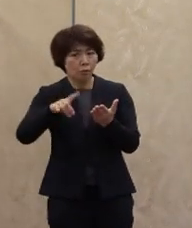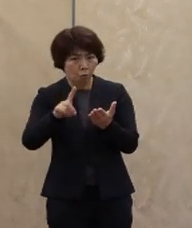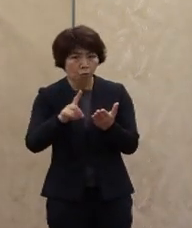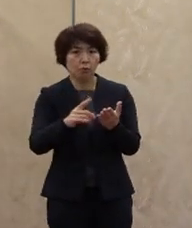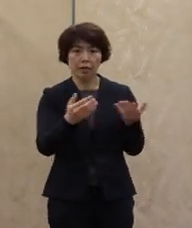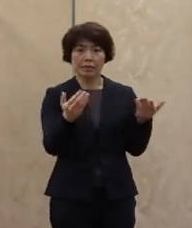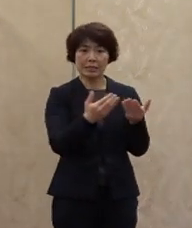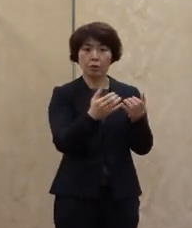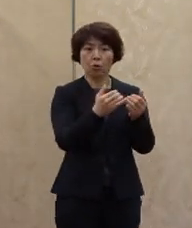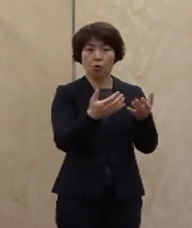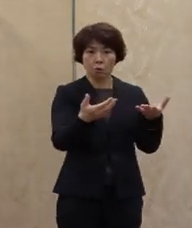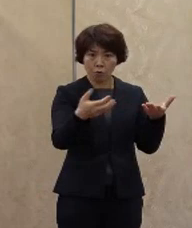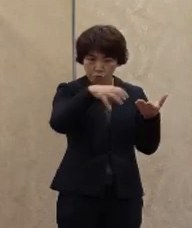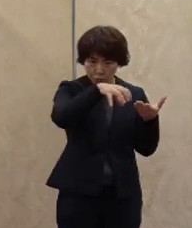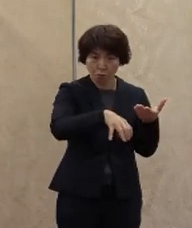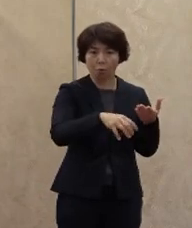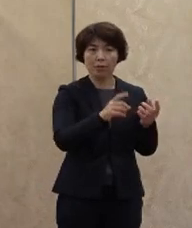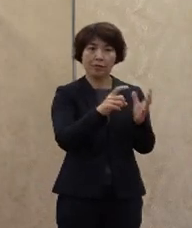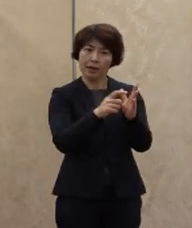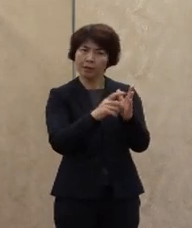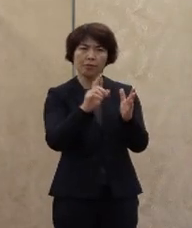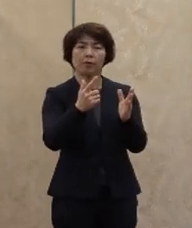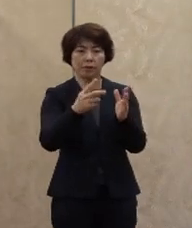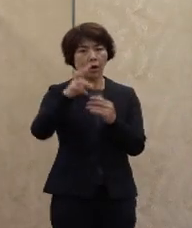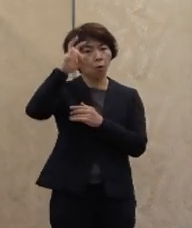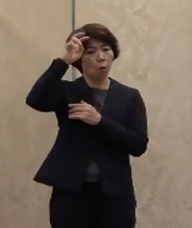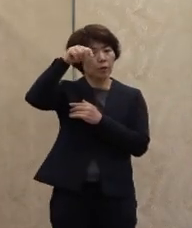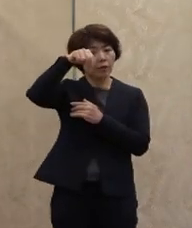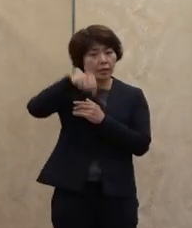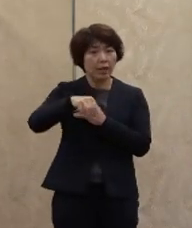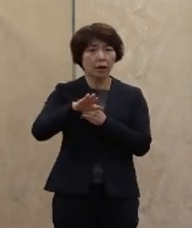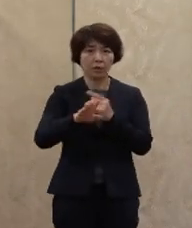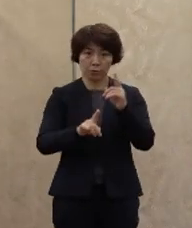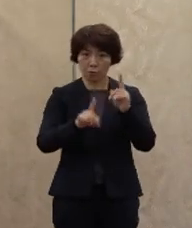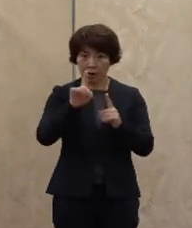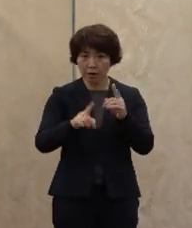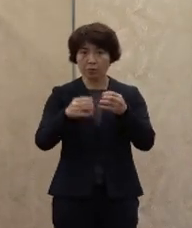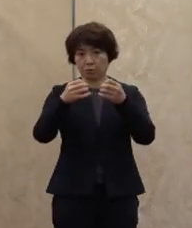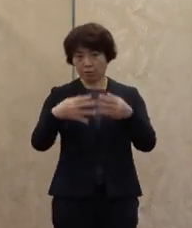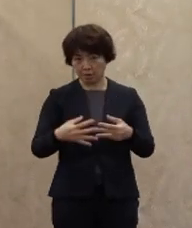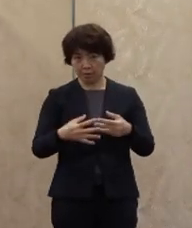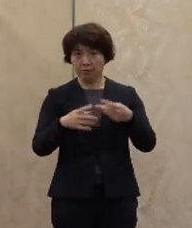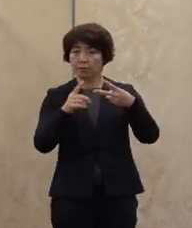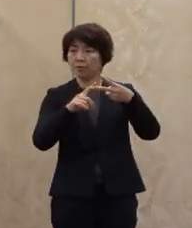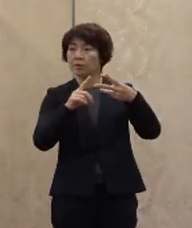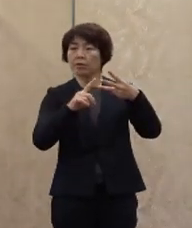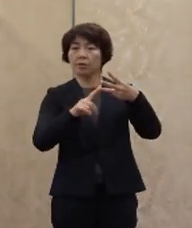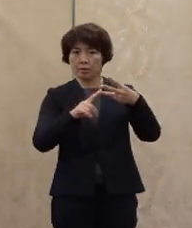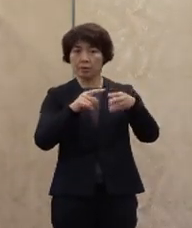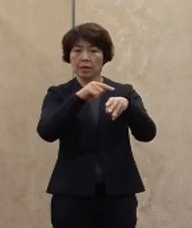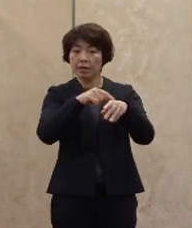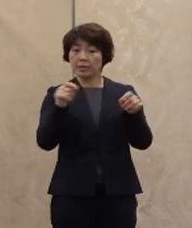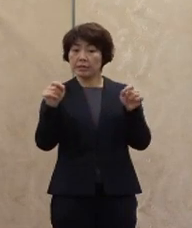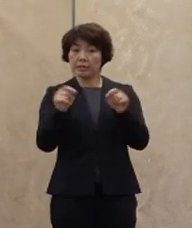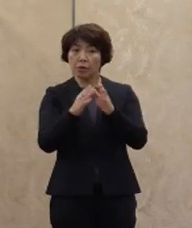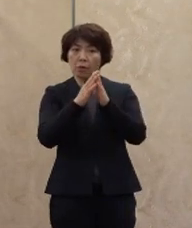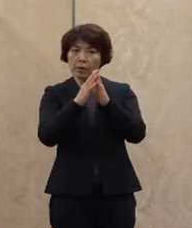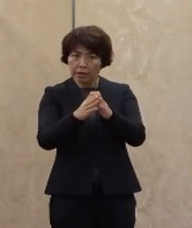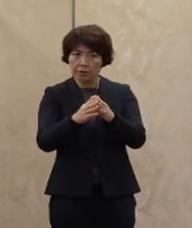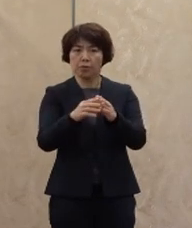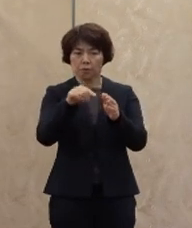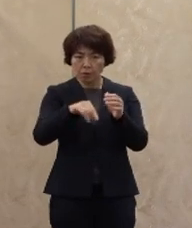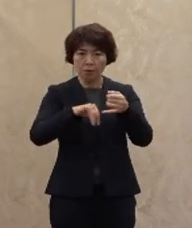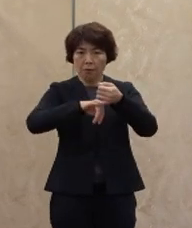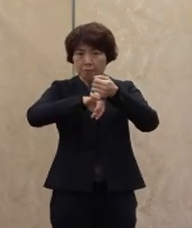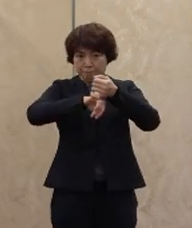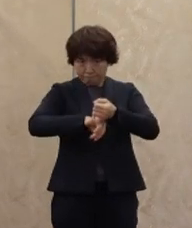ません。店単位で大阪府内にあるかどうかです。そして、先ほどの時短のお願いを遵守をしていただ